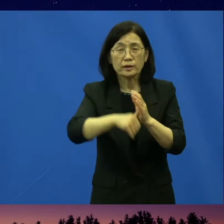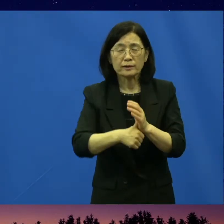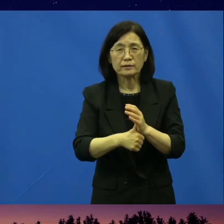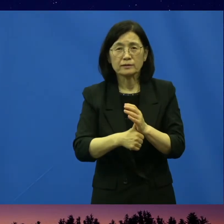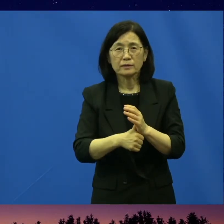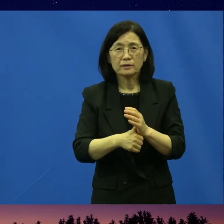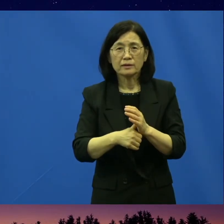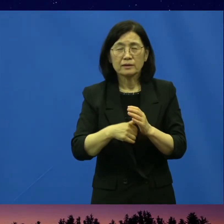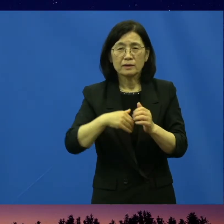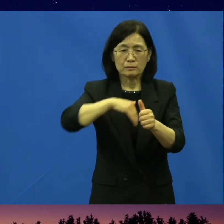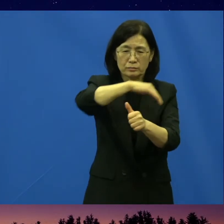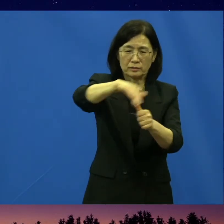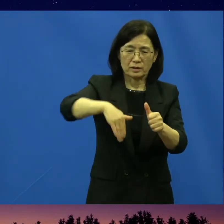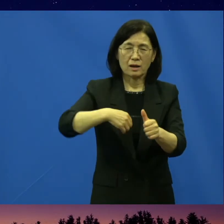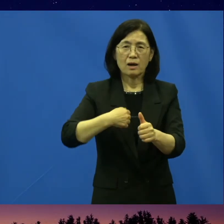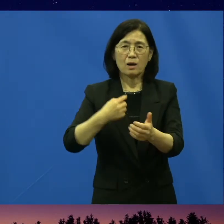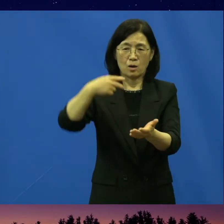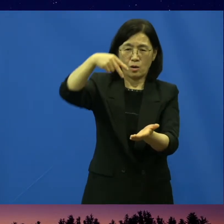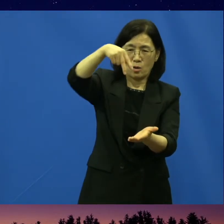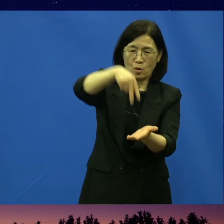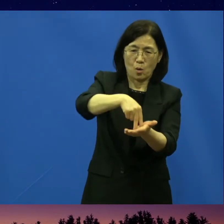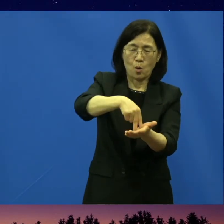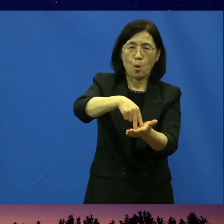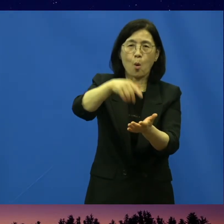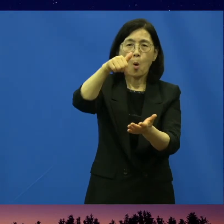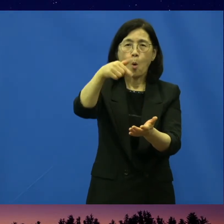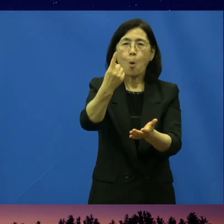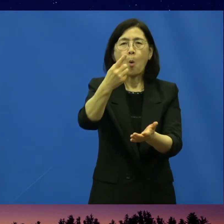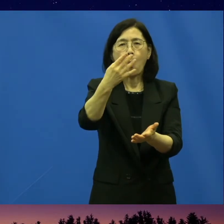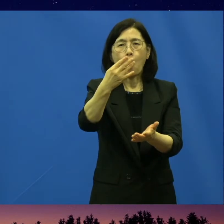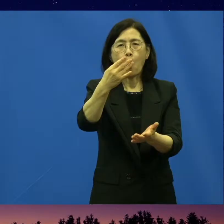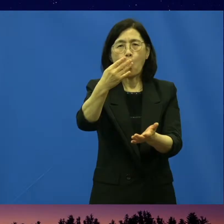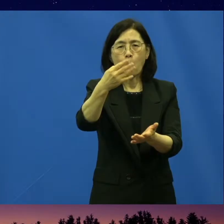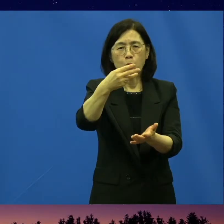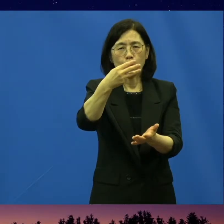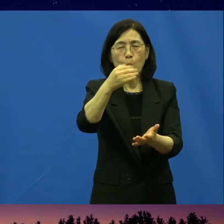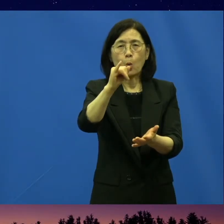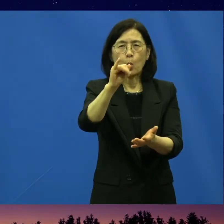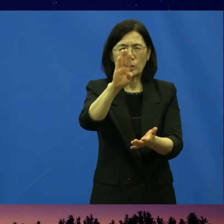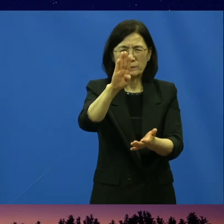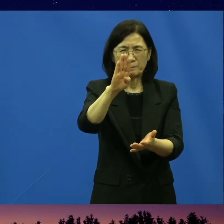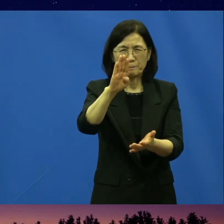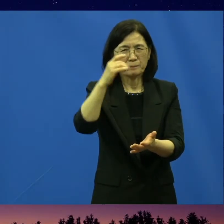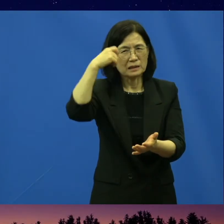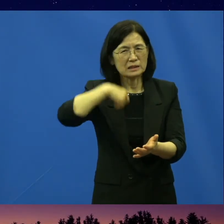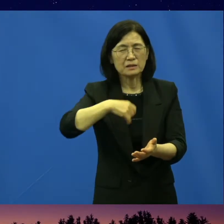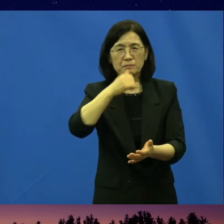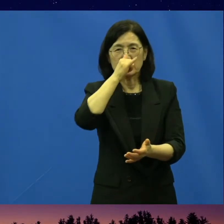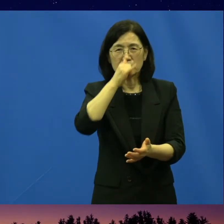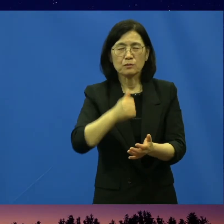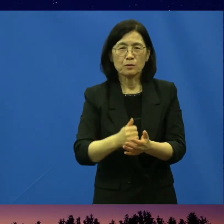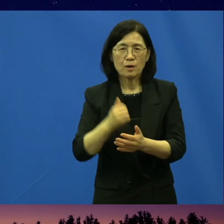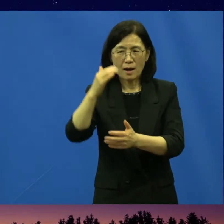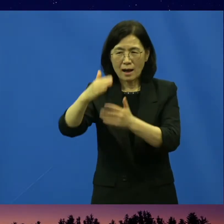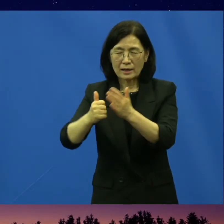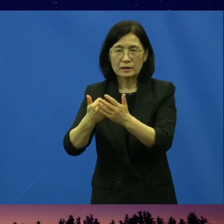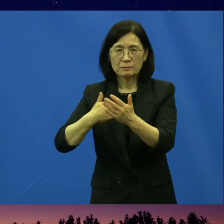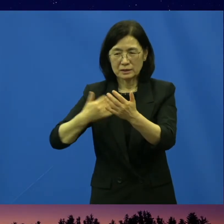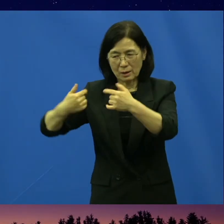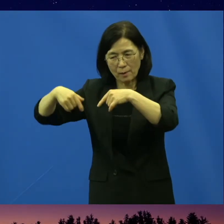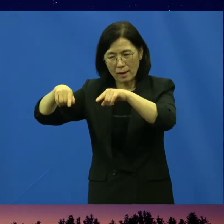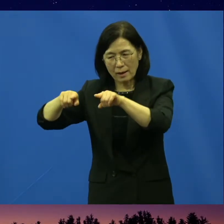고립감, 하나님이 함께 한다는 감정이 전혀 느껴지지 않을 때 나 홀로 있다는 생각이 들면 두려움이